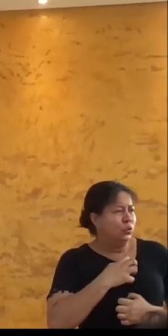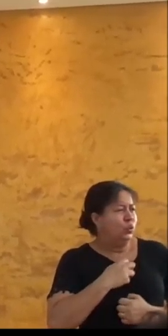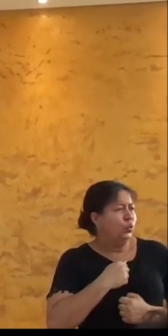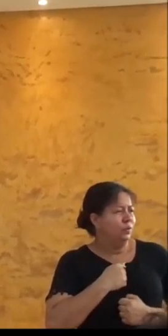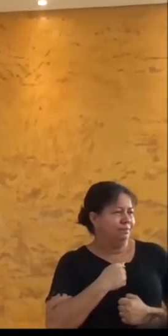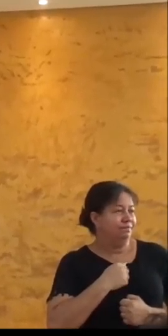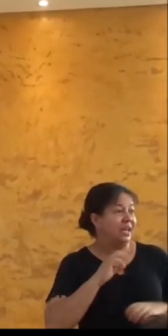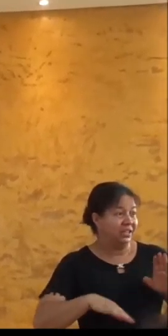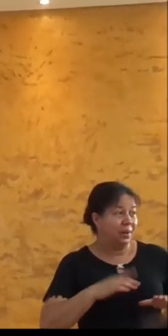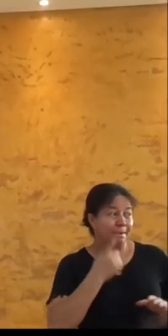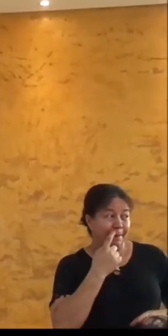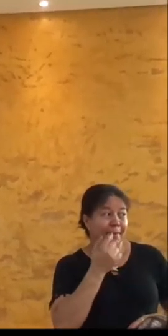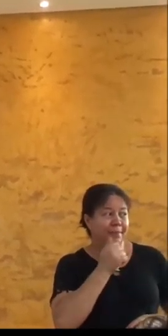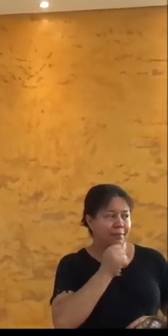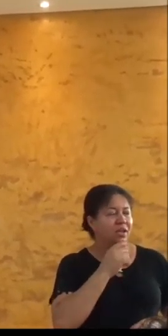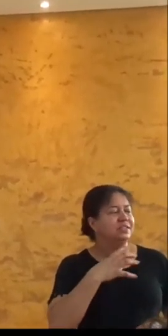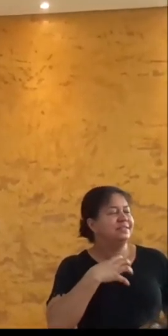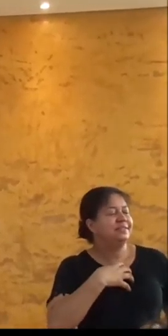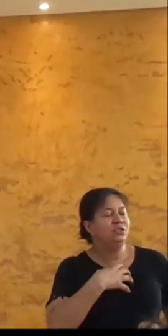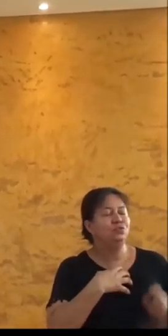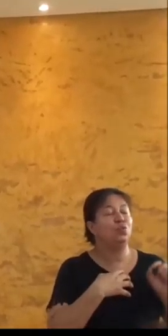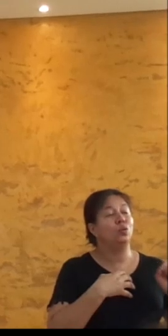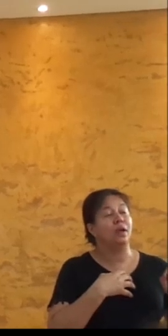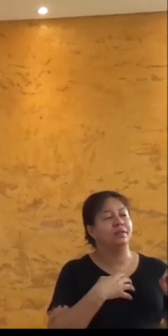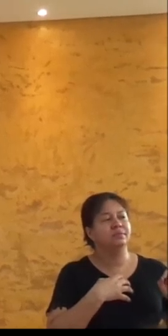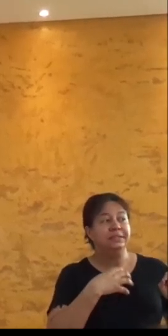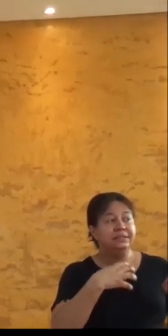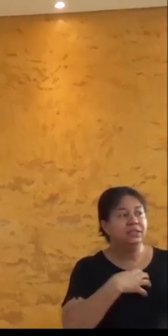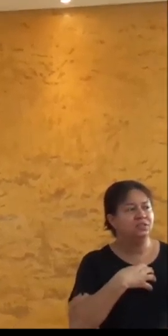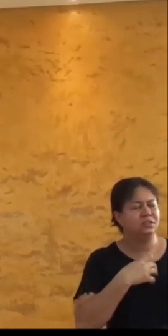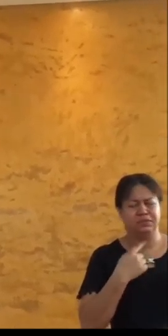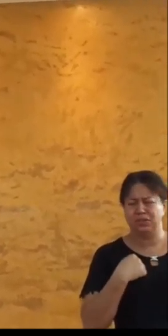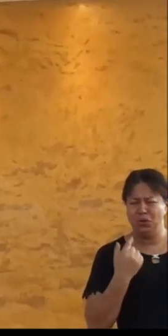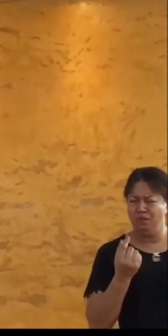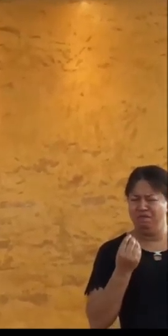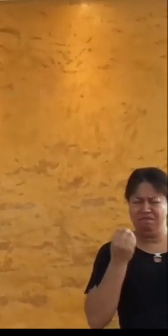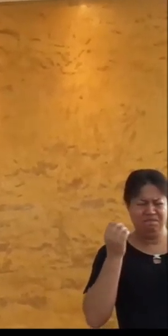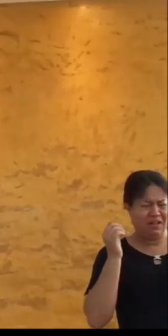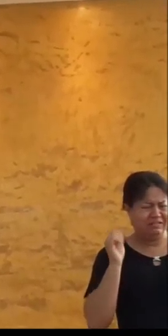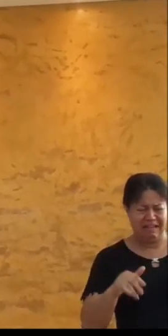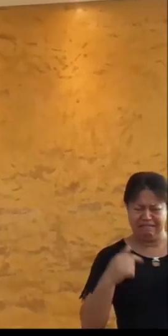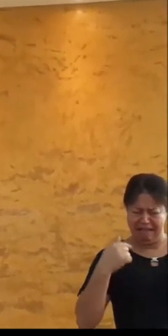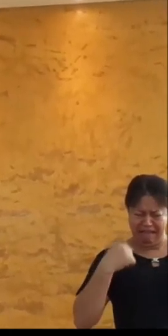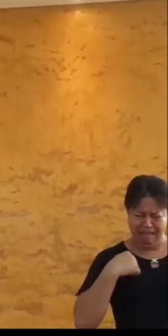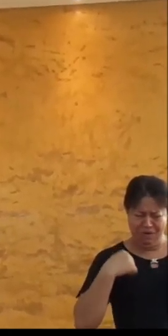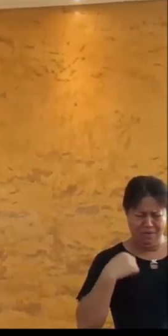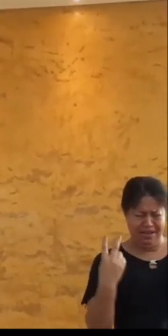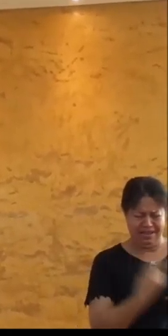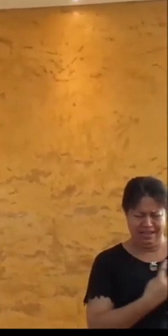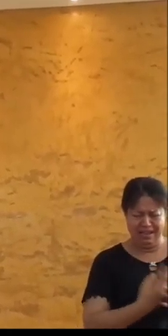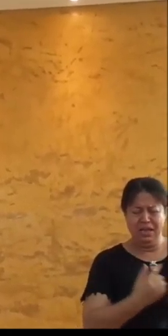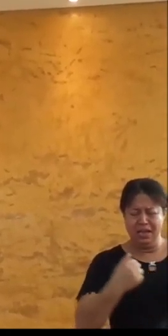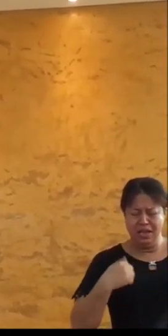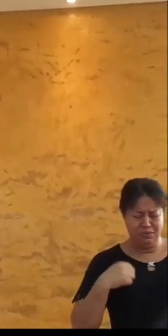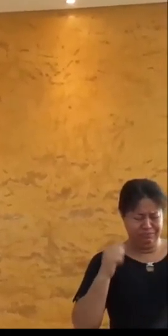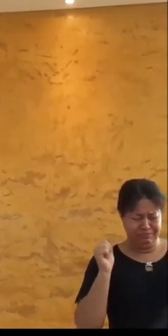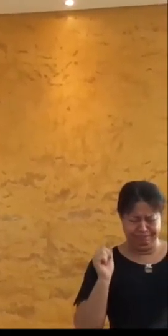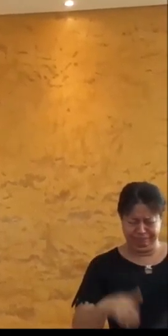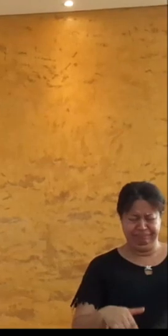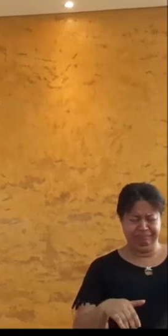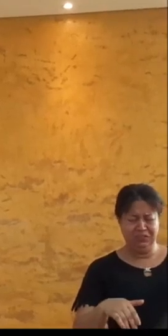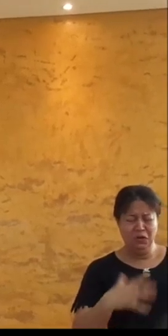Às vezes um pai e uma mãe tem um sentimento de fracasso. Onde foi que eu errei? Por que que